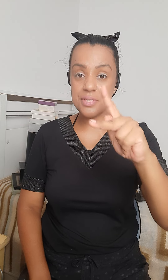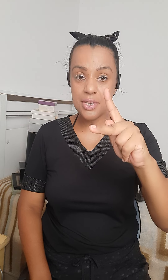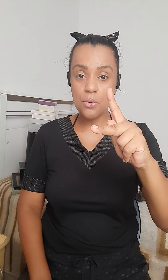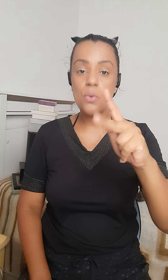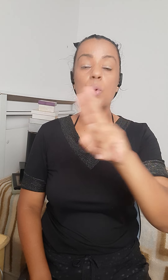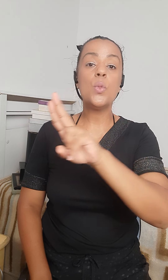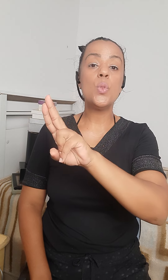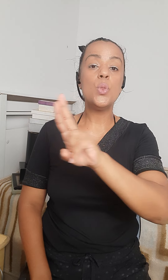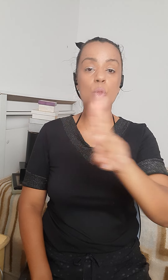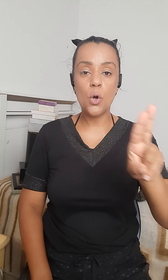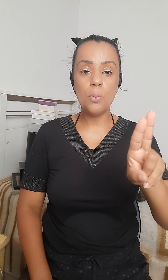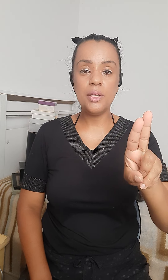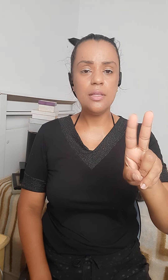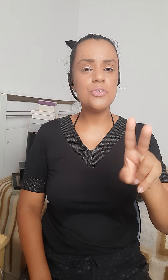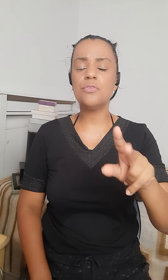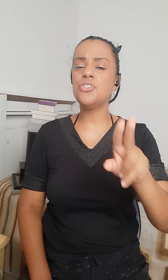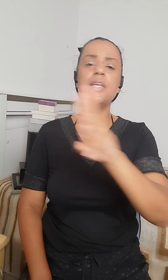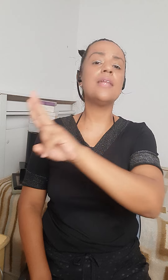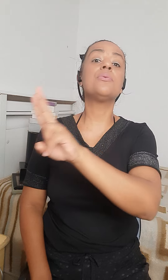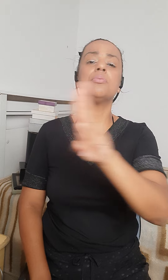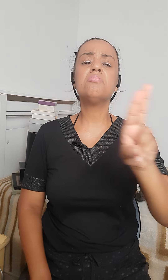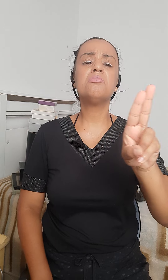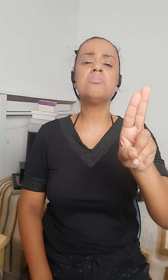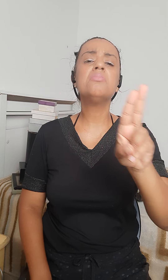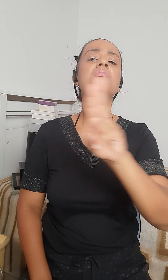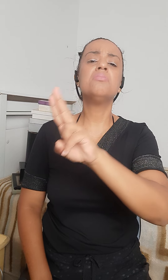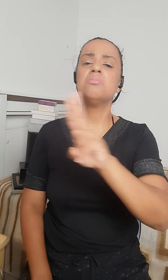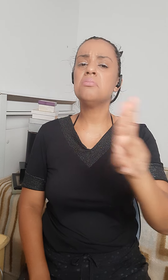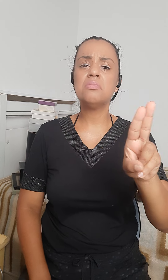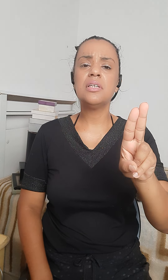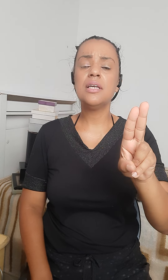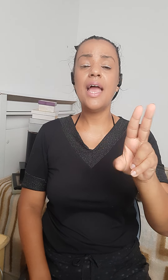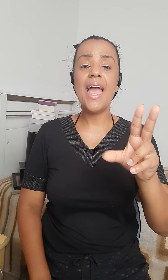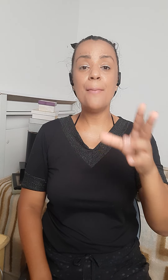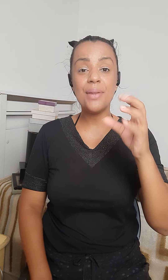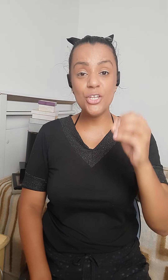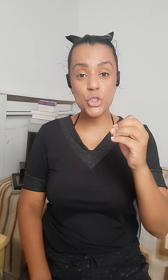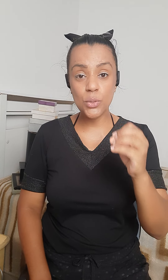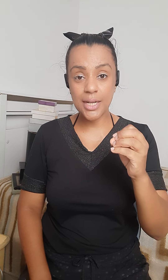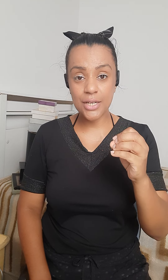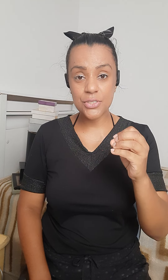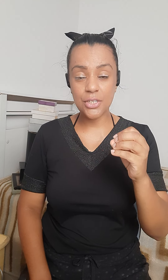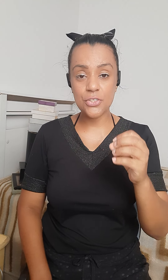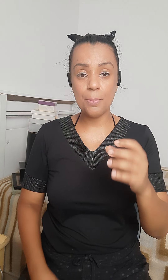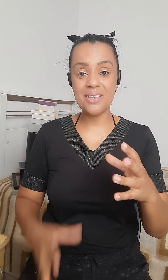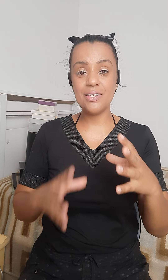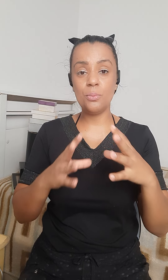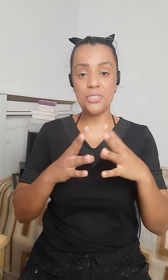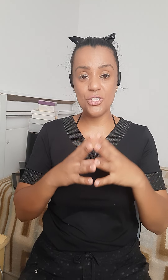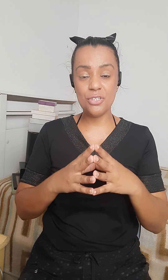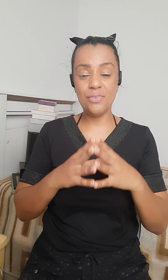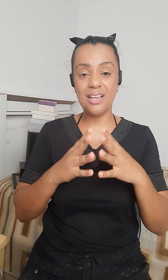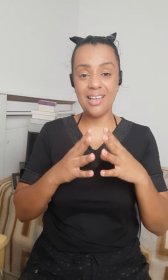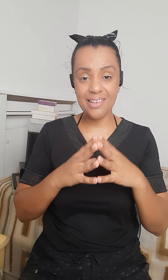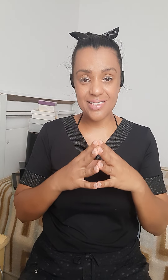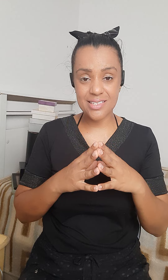seu nome. Não, já vou direto. É para enxugar, gente. É para ser objetivo e clareza,